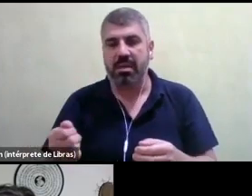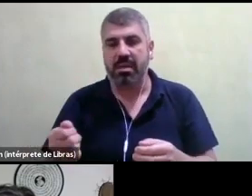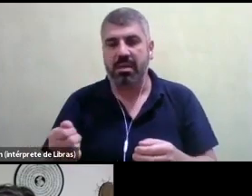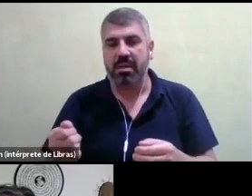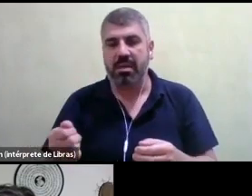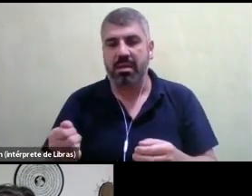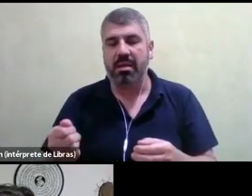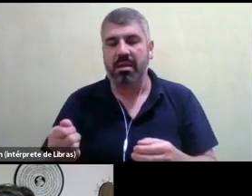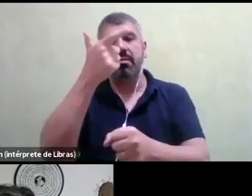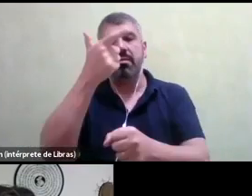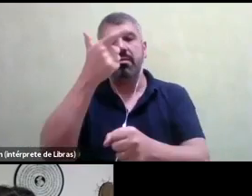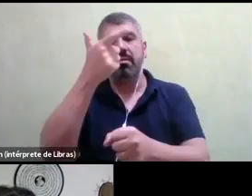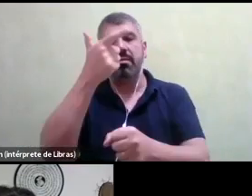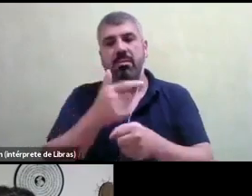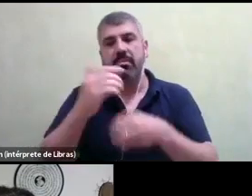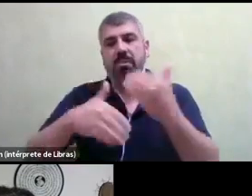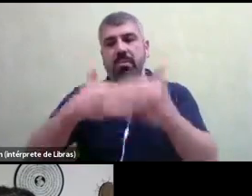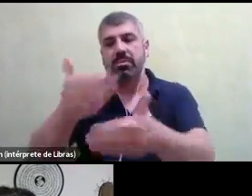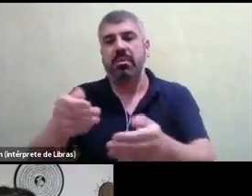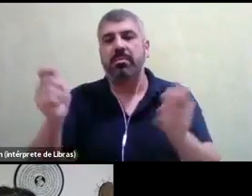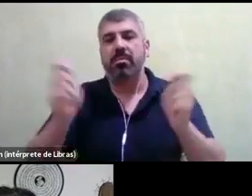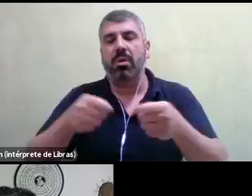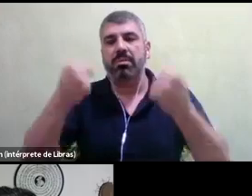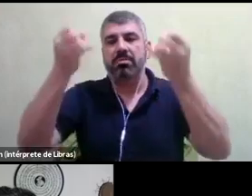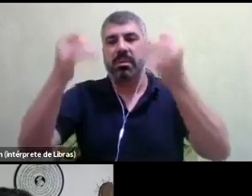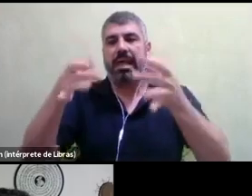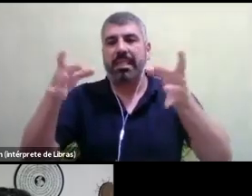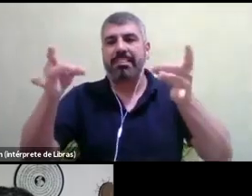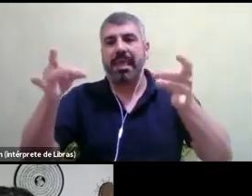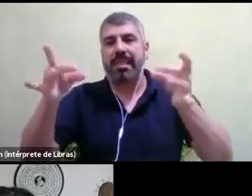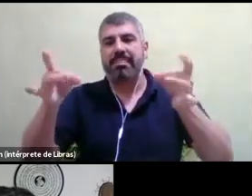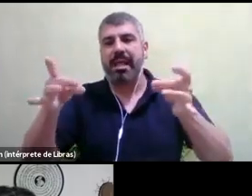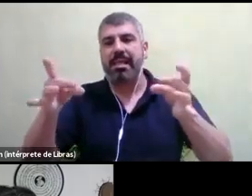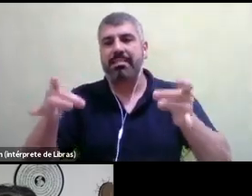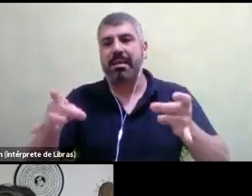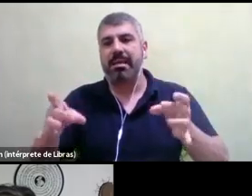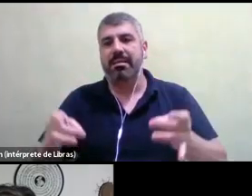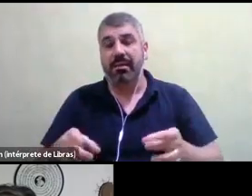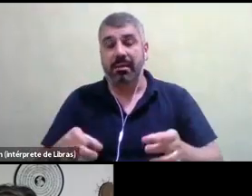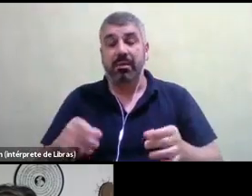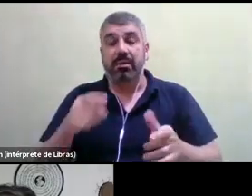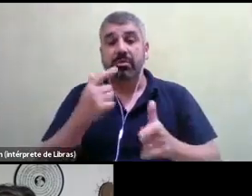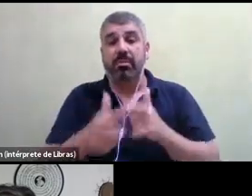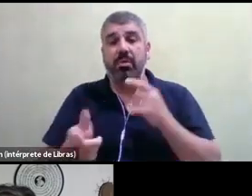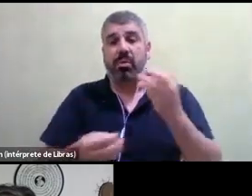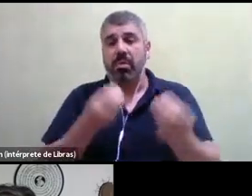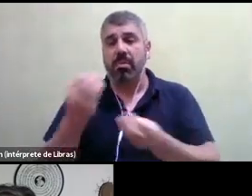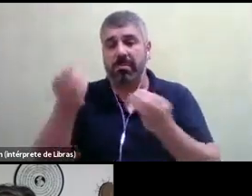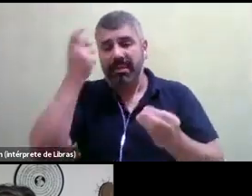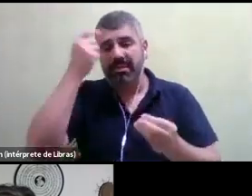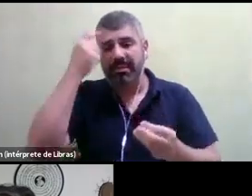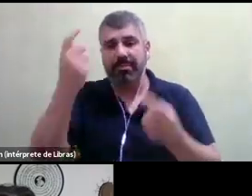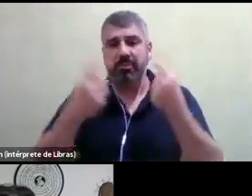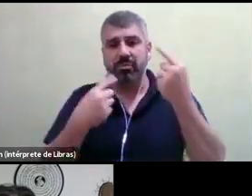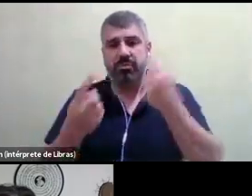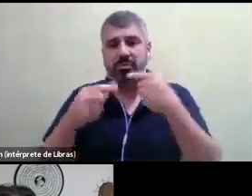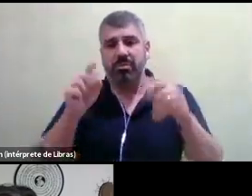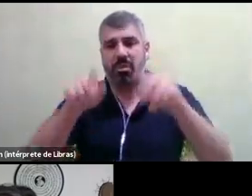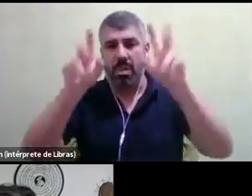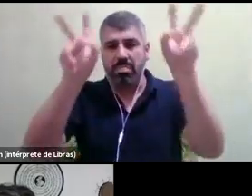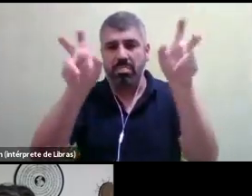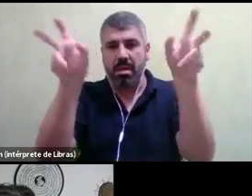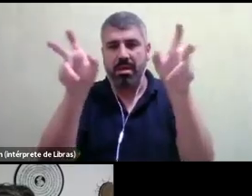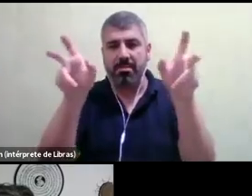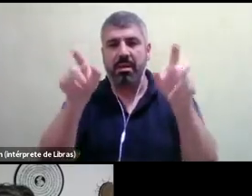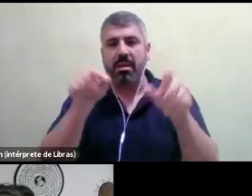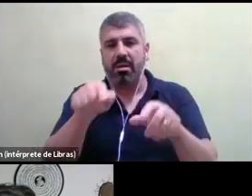dar detalhes para vocês sobre como pensamos, elaboramos e discutimos essa temática. Passo a bola para você,